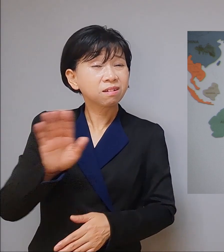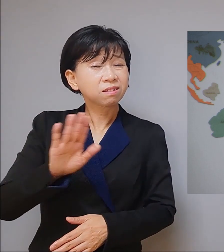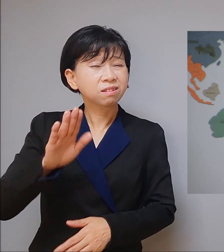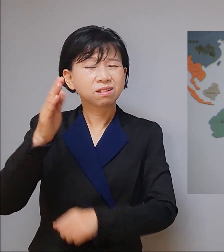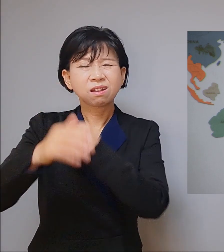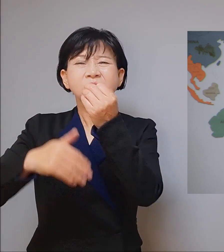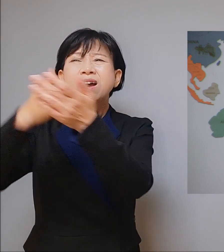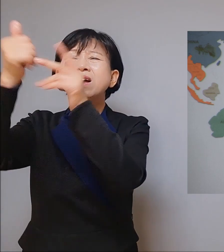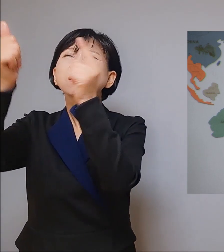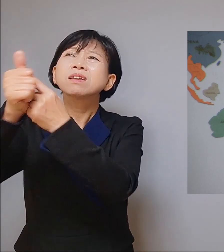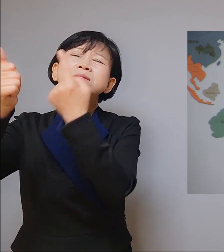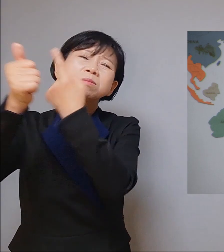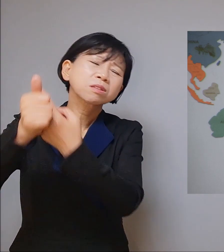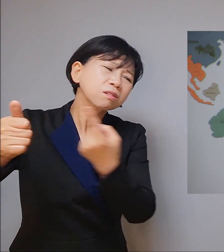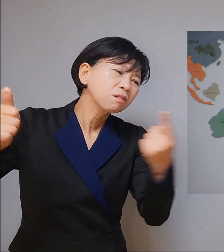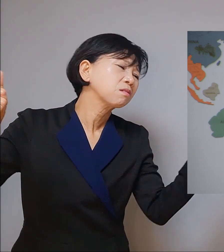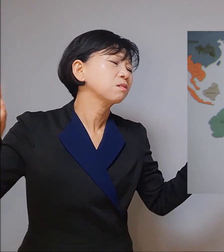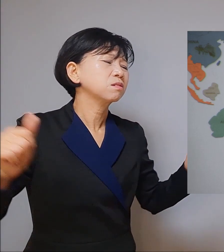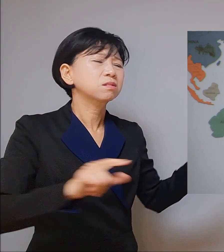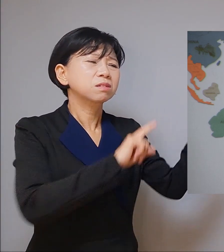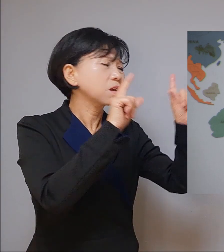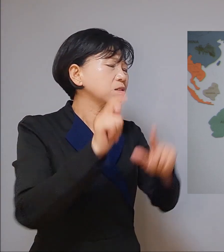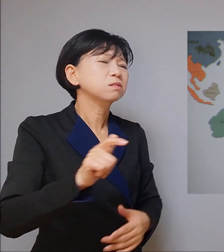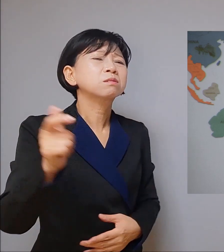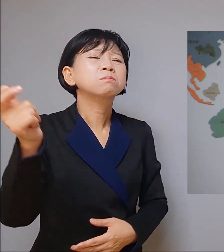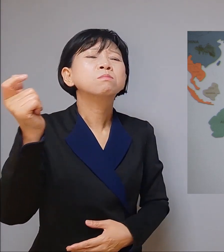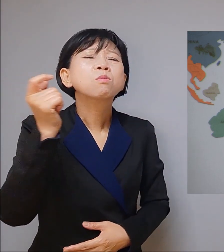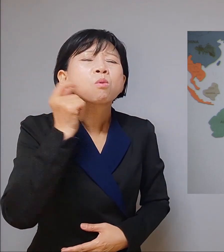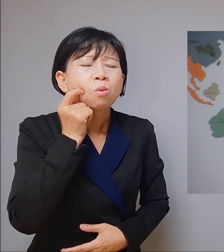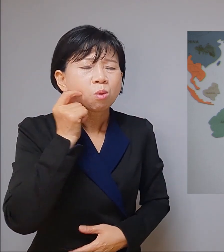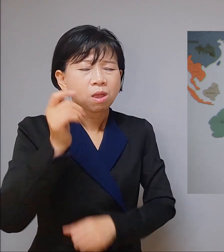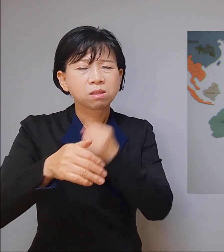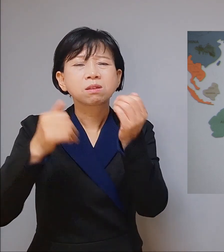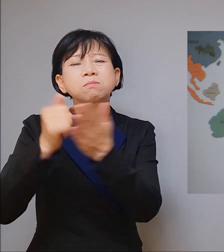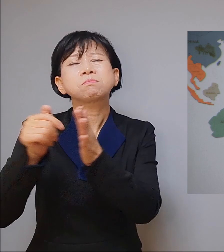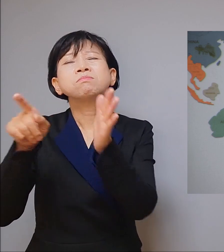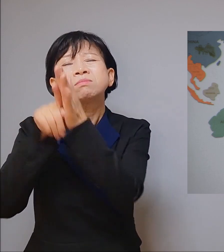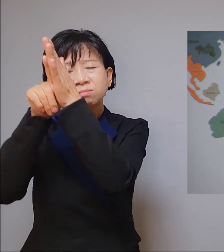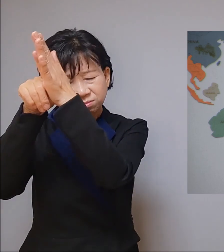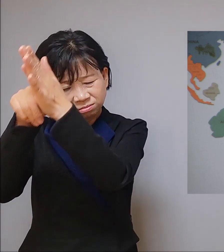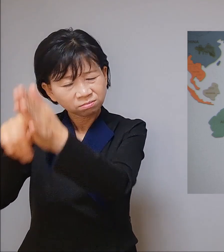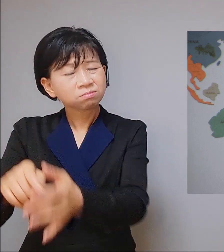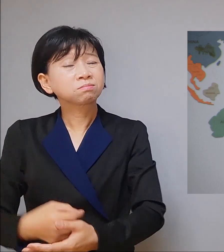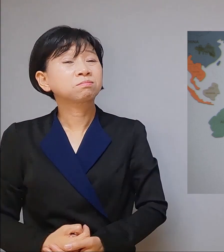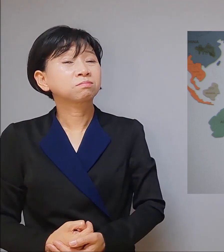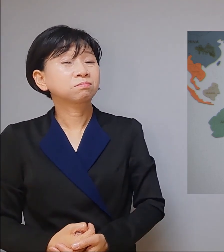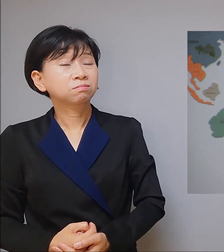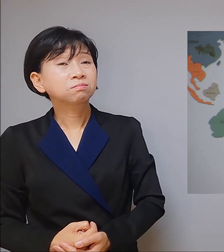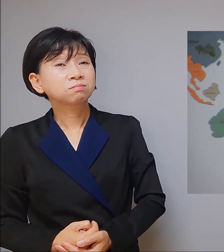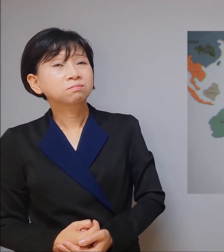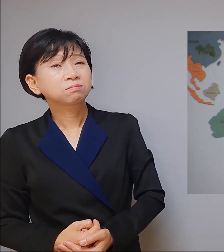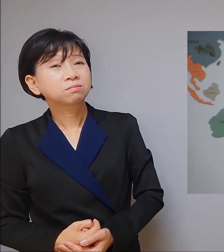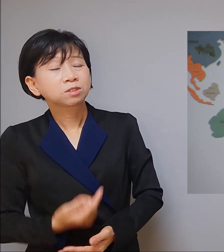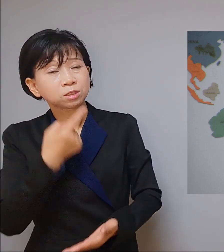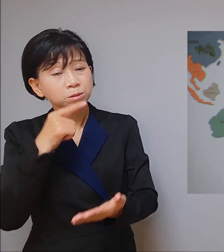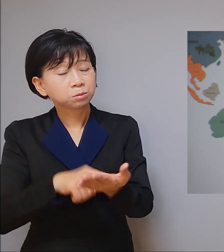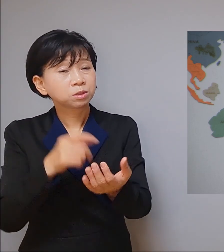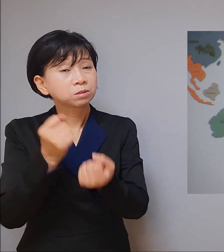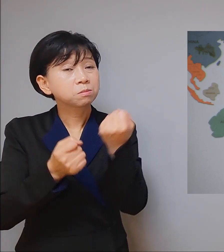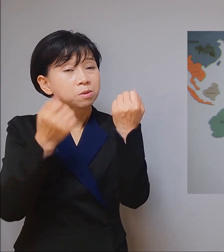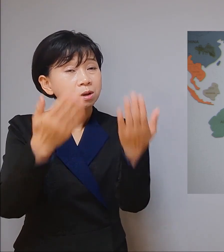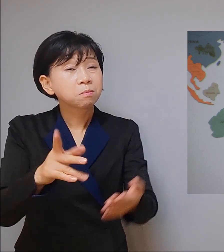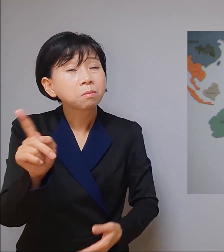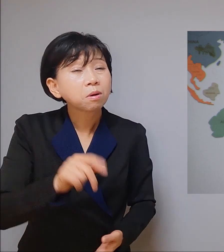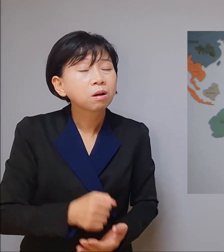떠나서는 그리스도인의 삶을 살 수 없다라고 말씀하시는 그 하나님을 믿는 거예요. 쉽게 얘기해 볼까요? 믿어지는